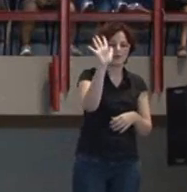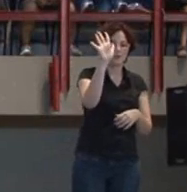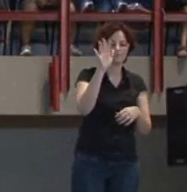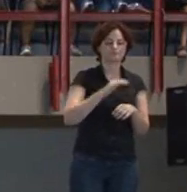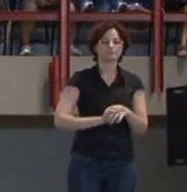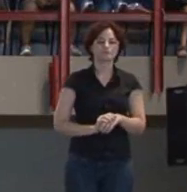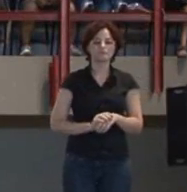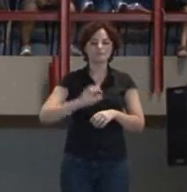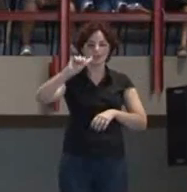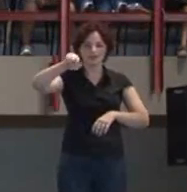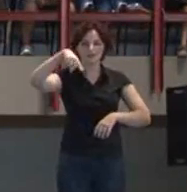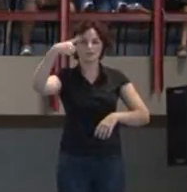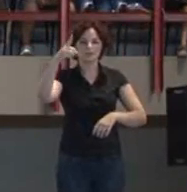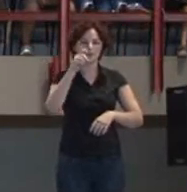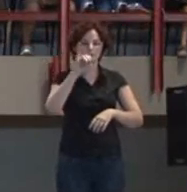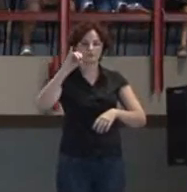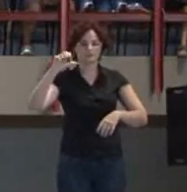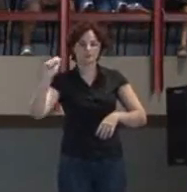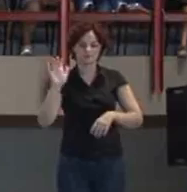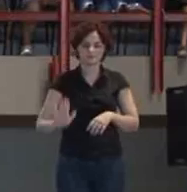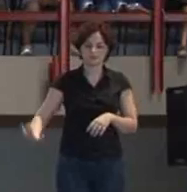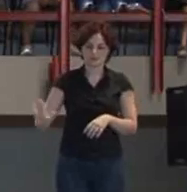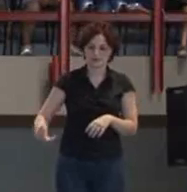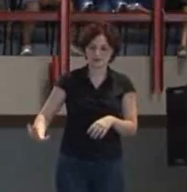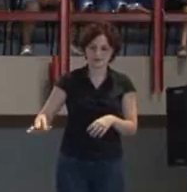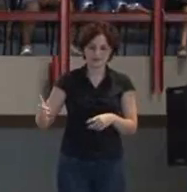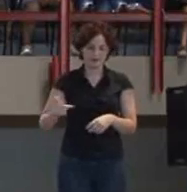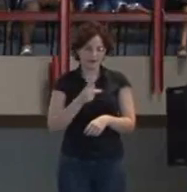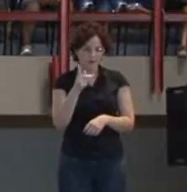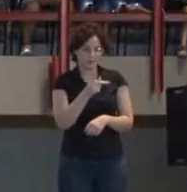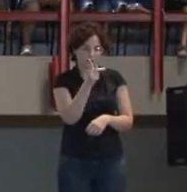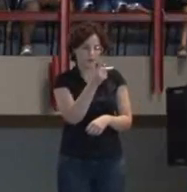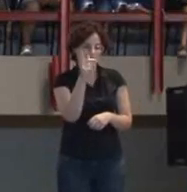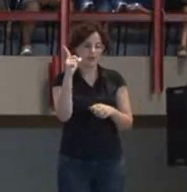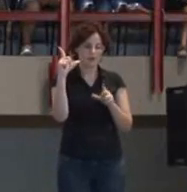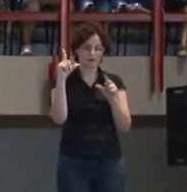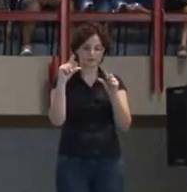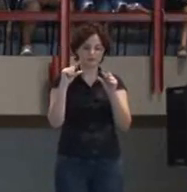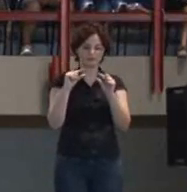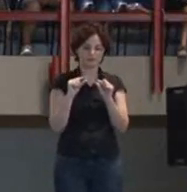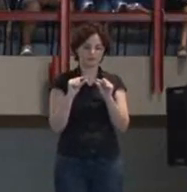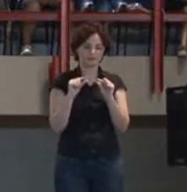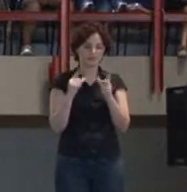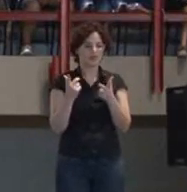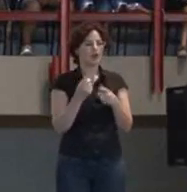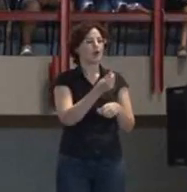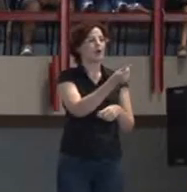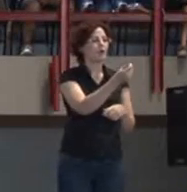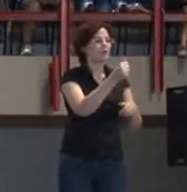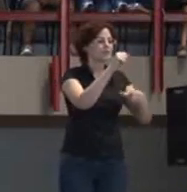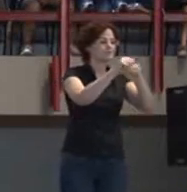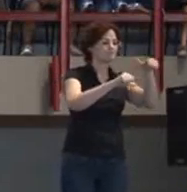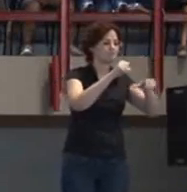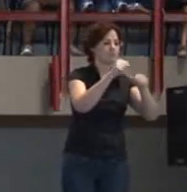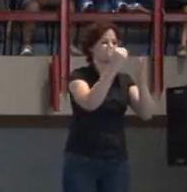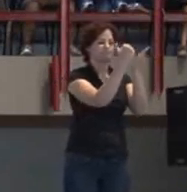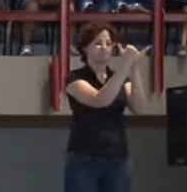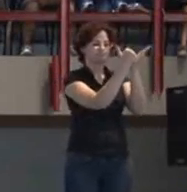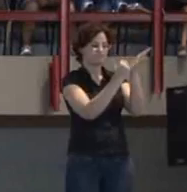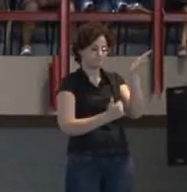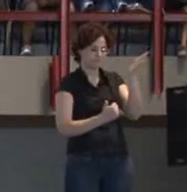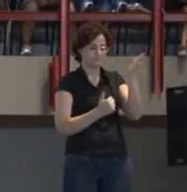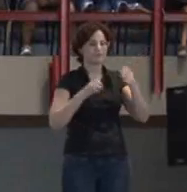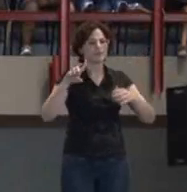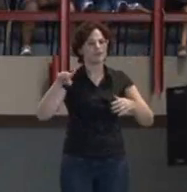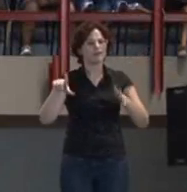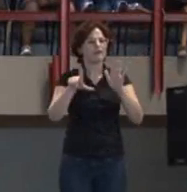pelos brinquedos diminui aí ele tem que vender com preços mais baixos isso é lei da oferta e da procura é